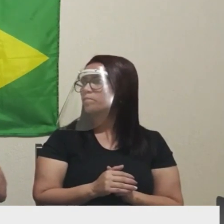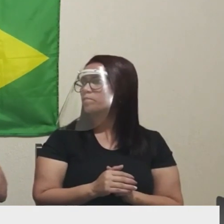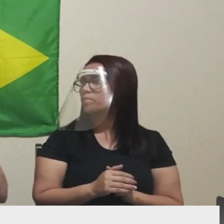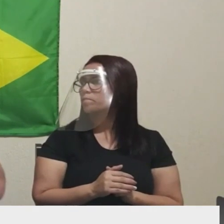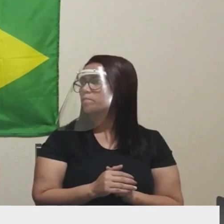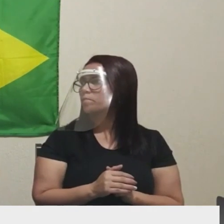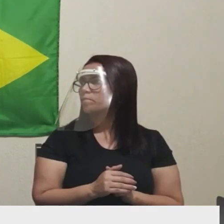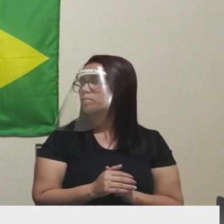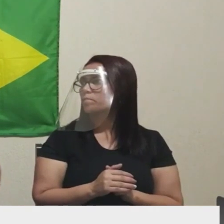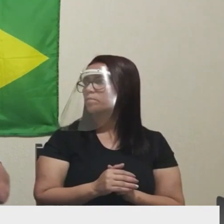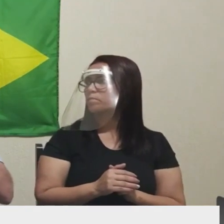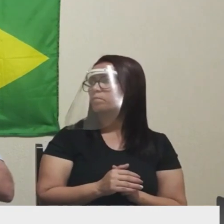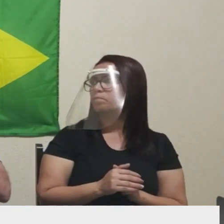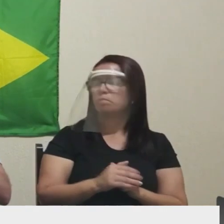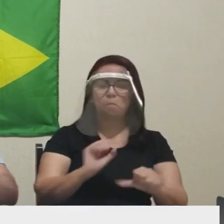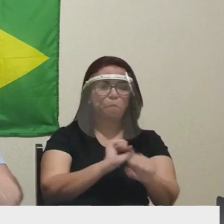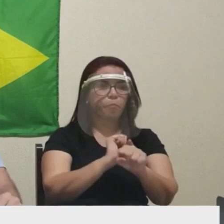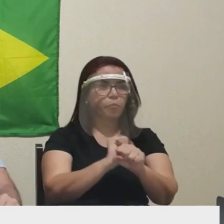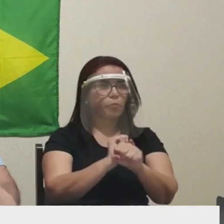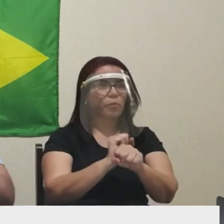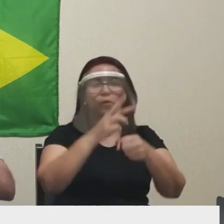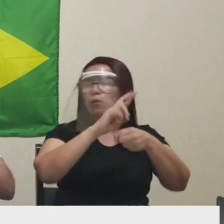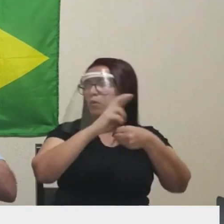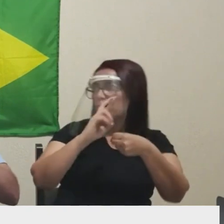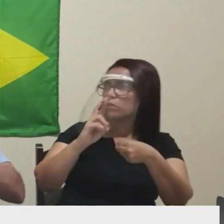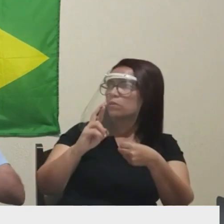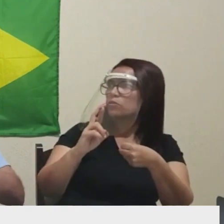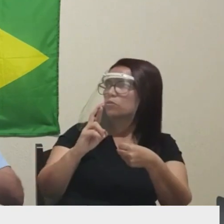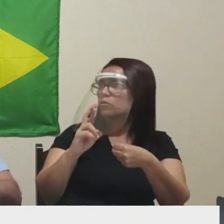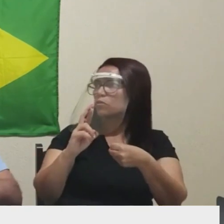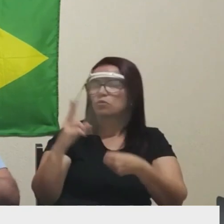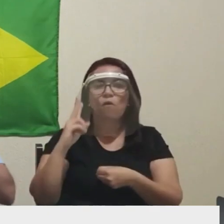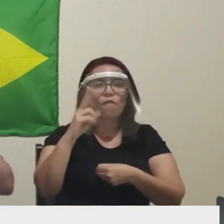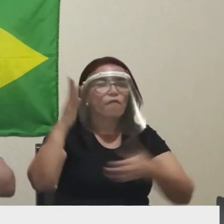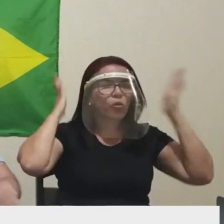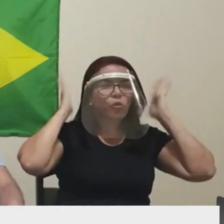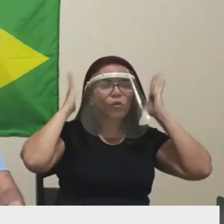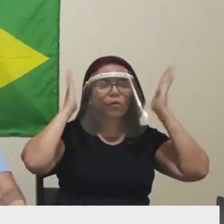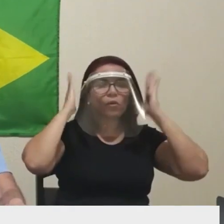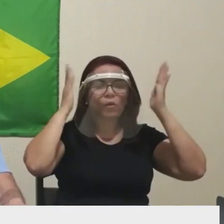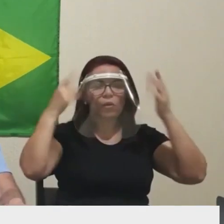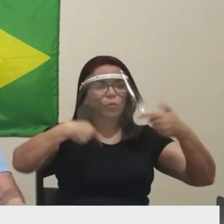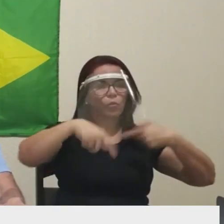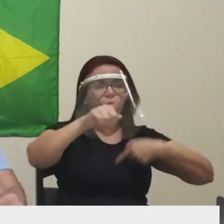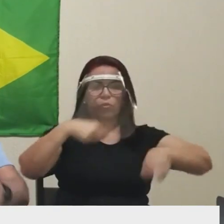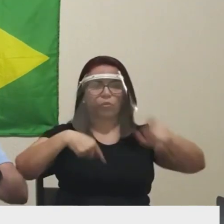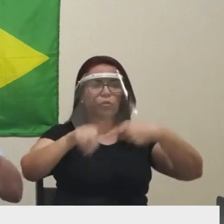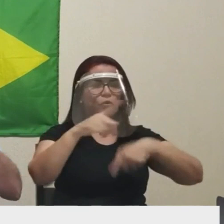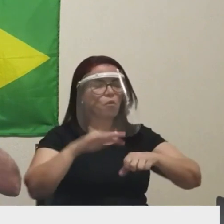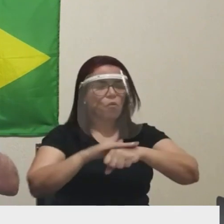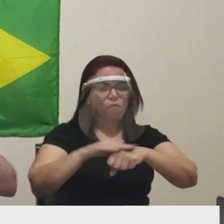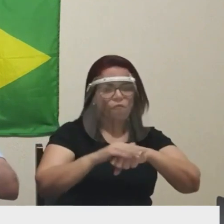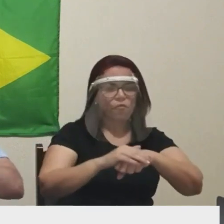acho que vai ser lá, né? A gente vai dar uma parada lá e ficar uma hora ali vendo os caminhões passar, conversando com os agentes da Polícia Rodoviária